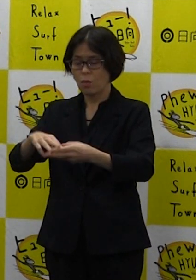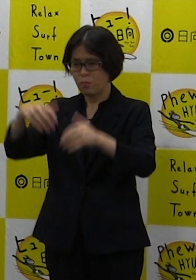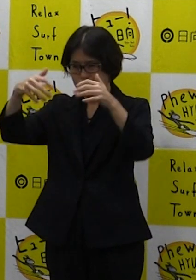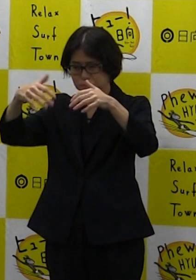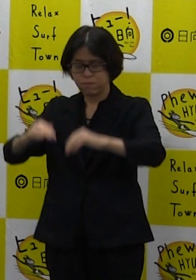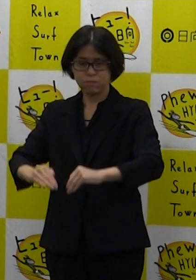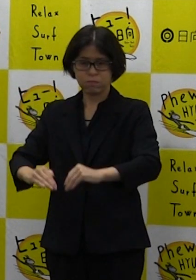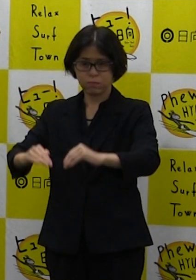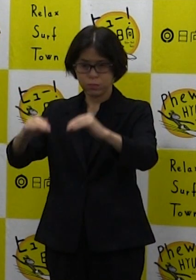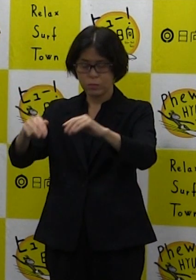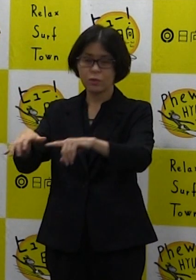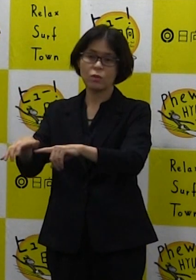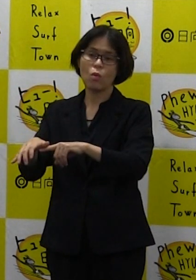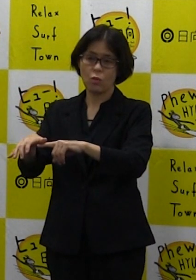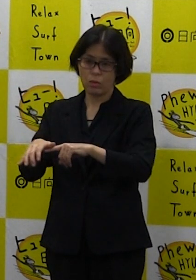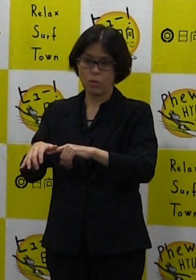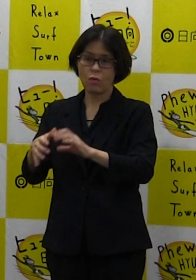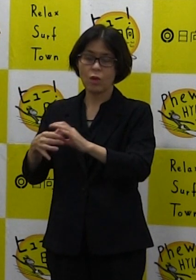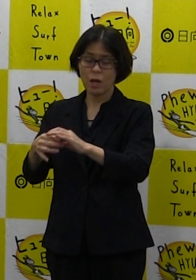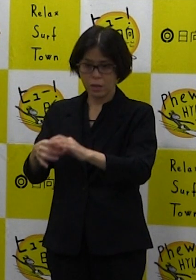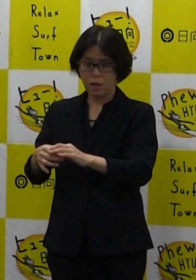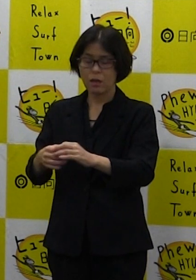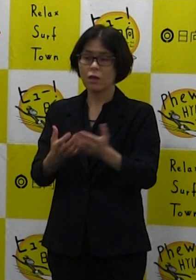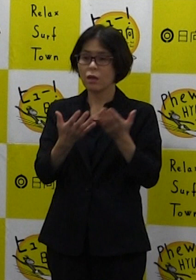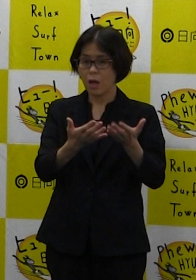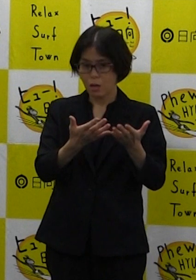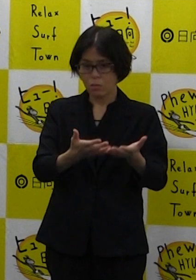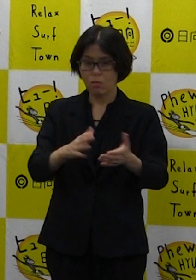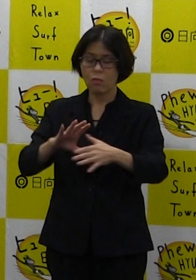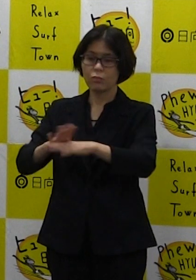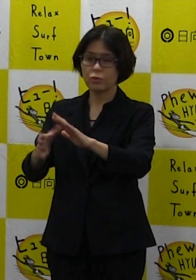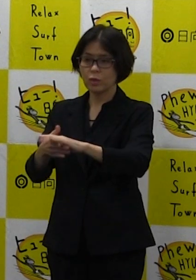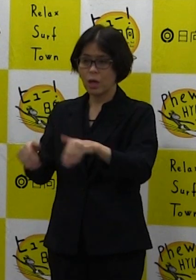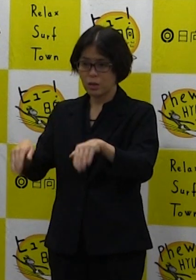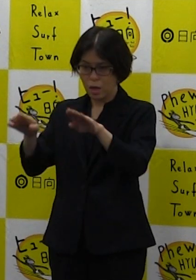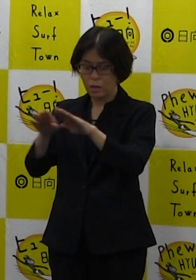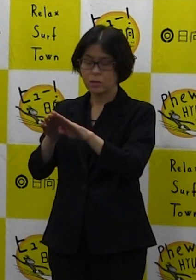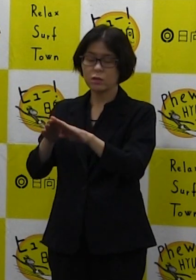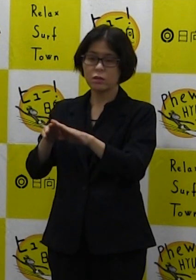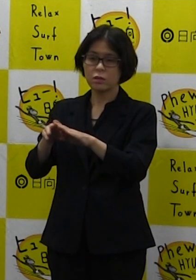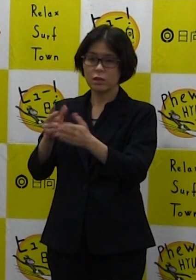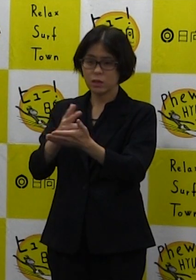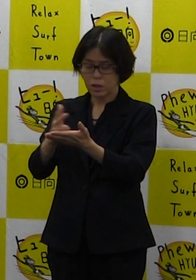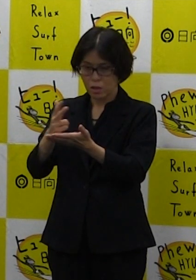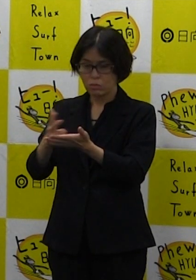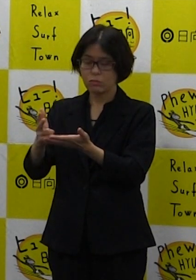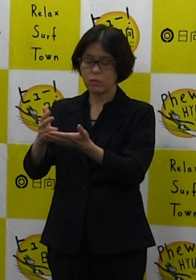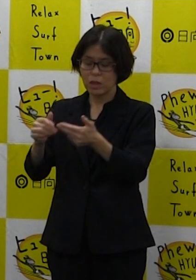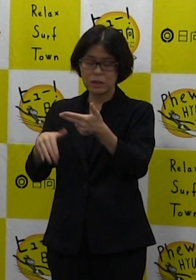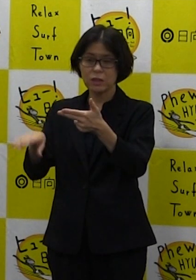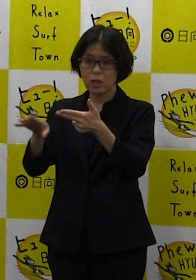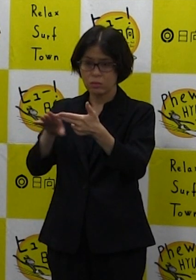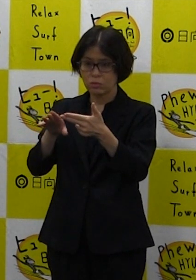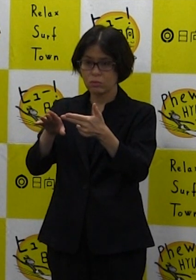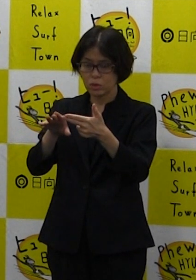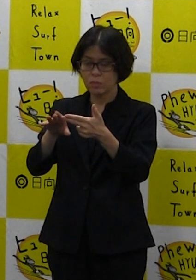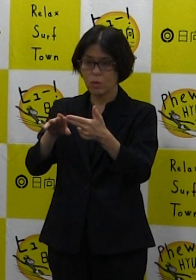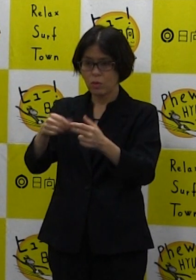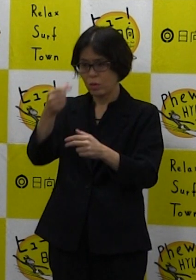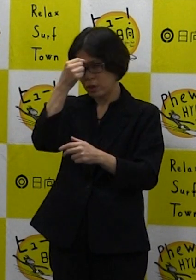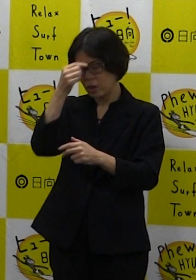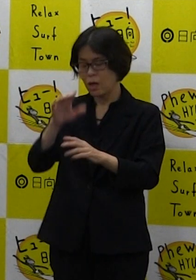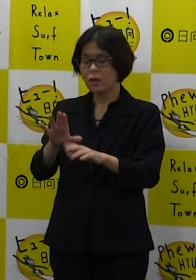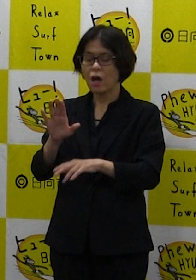の農業関係学校施設や文化財施設などに被害が生じておりまして被害額等